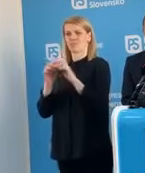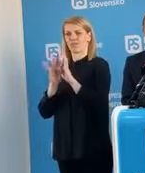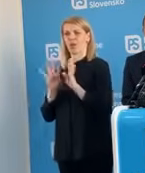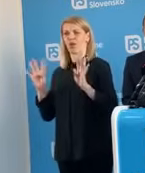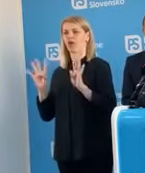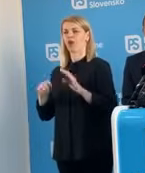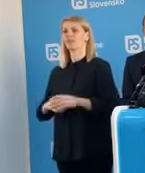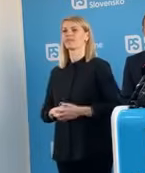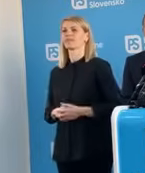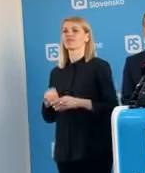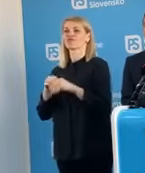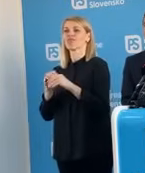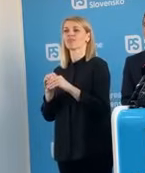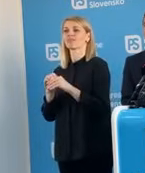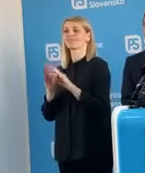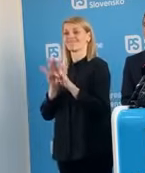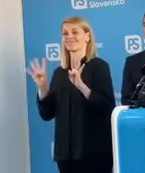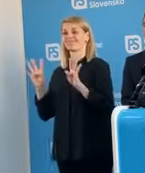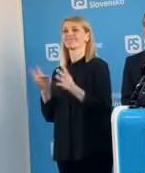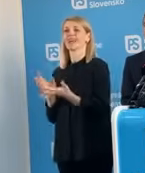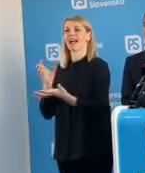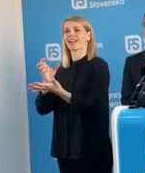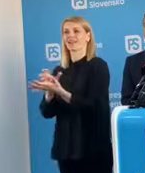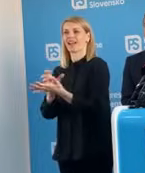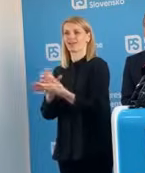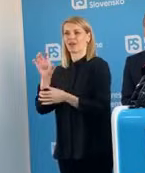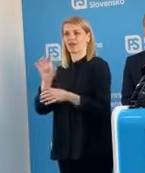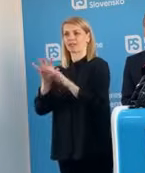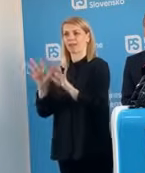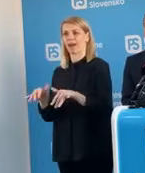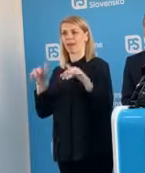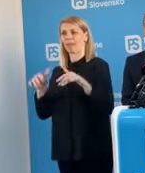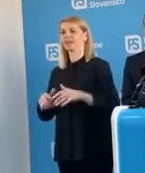kolegom a kolegyniam, kandidátom a kandidátkam do Európskeho parlamentu.